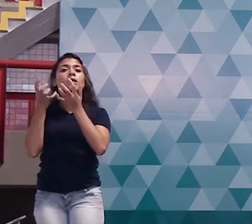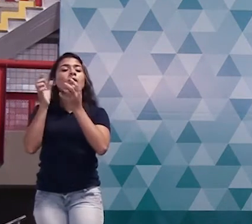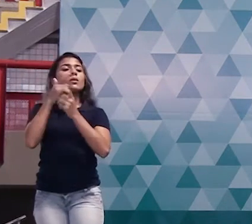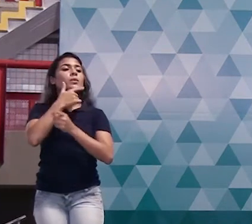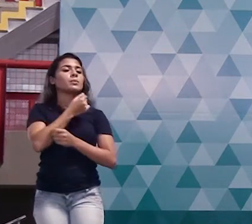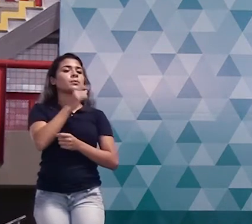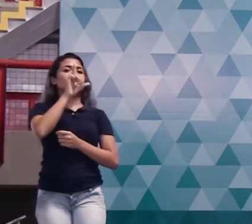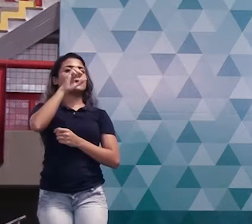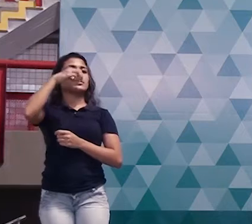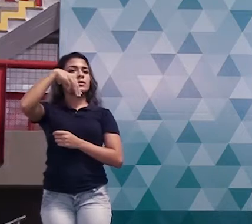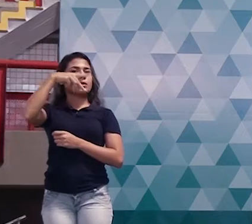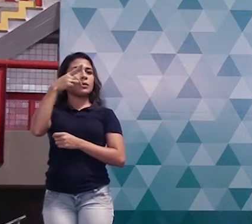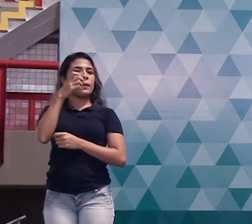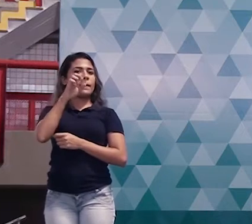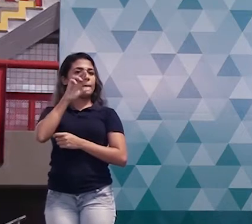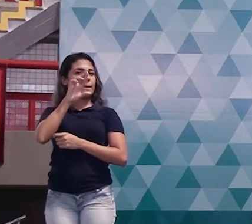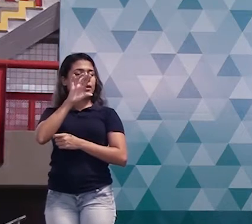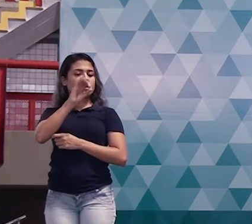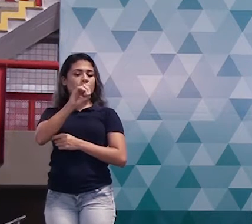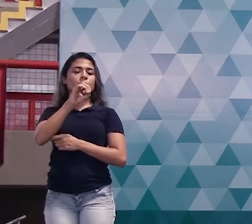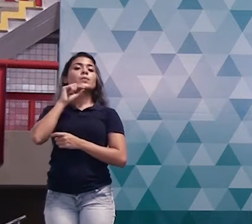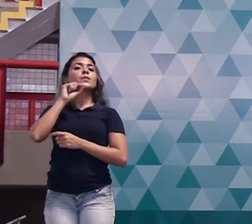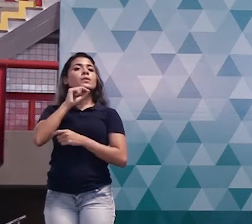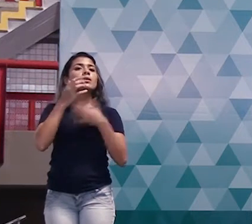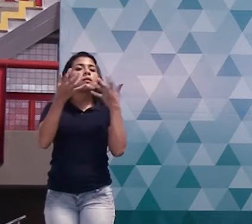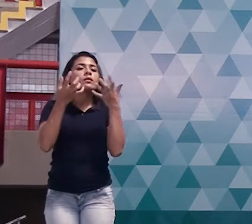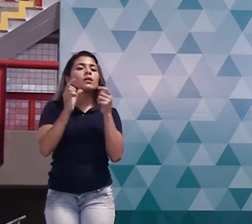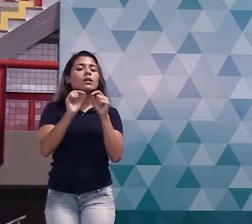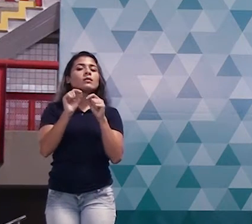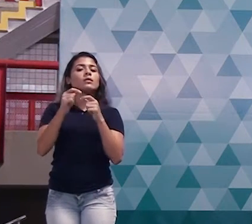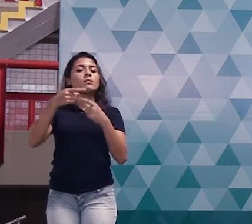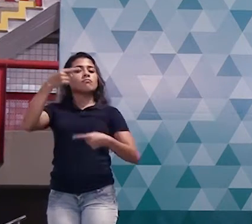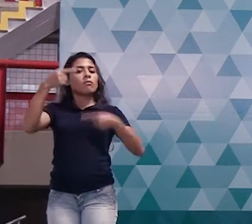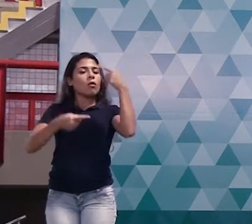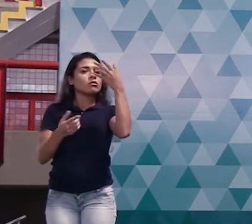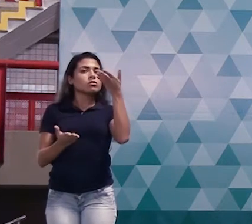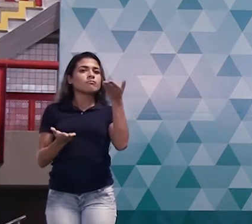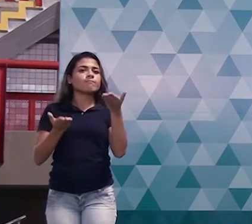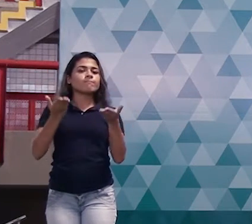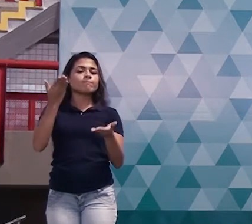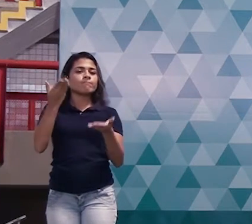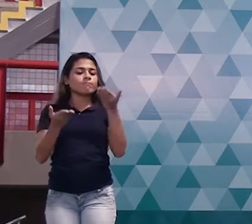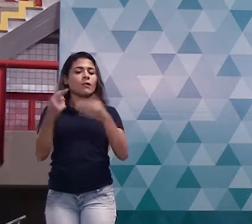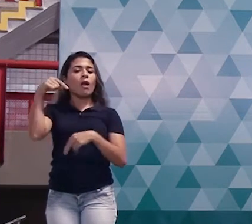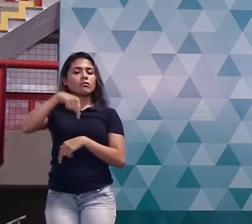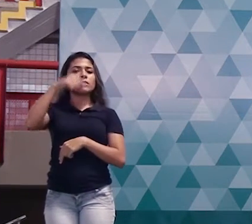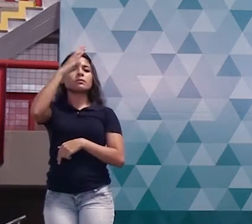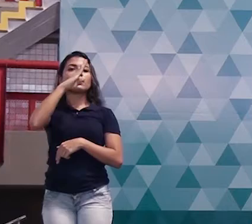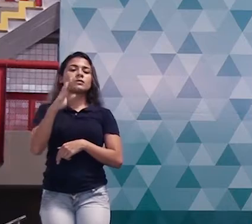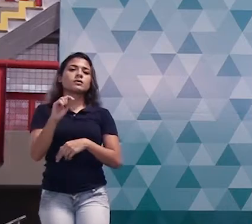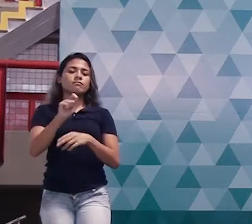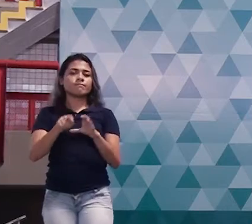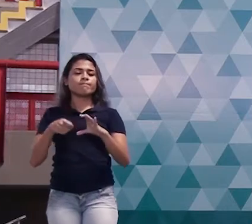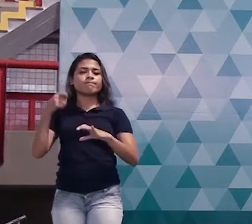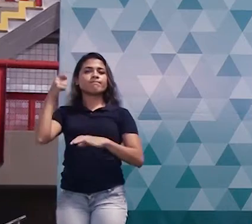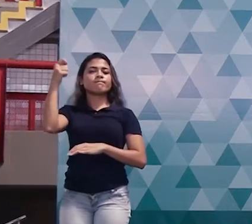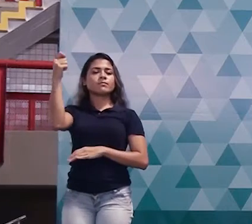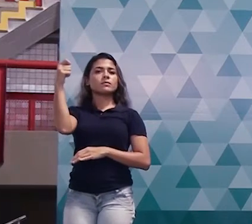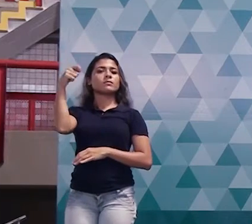garantir a permanência da estabilidade política. Veja que com a independência do Brasil,